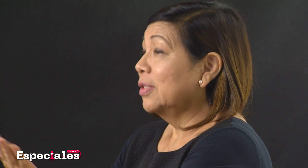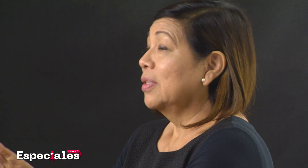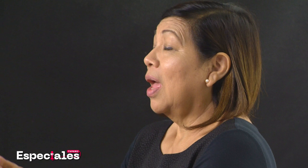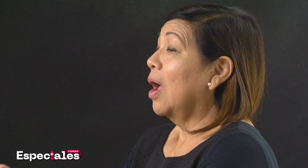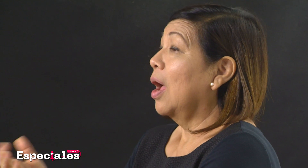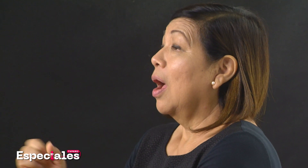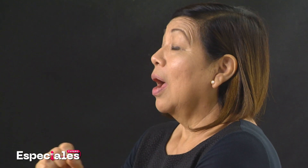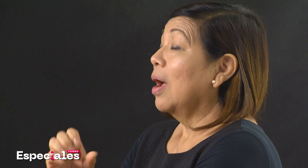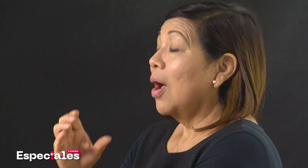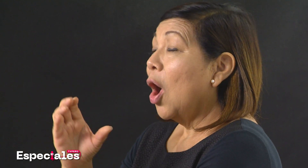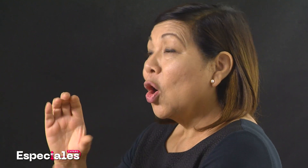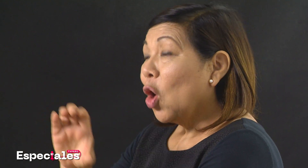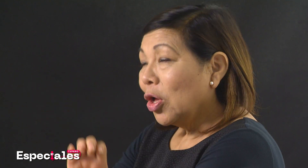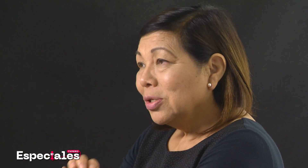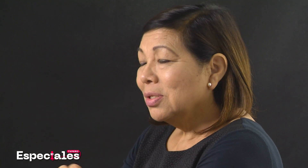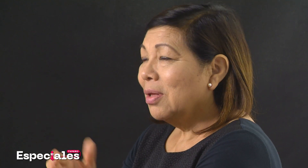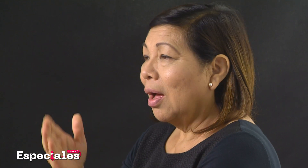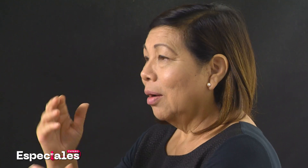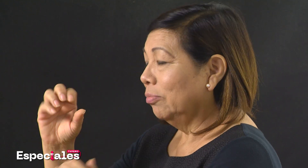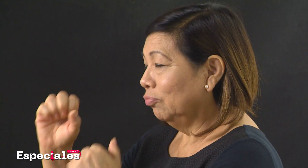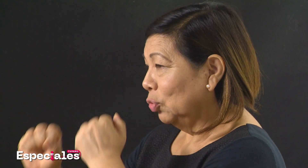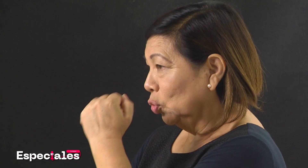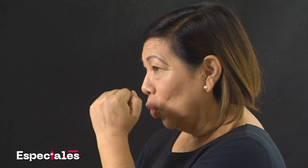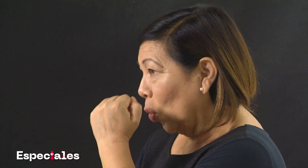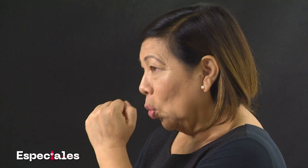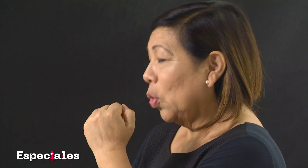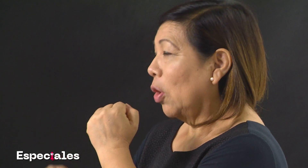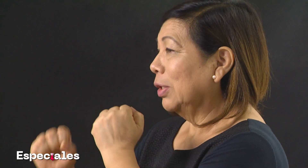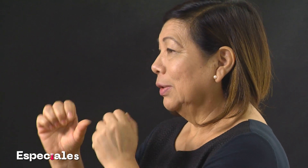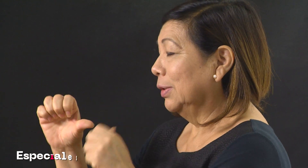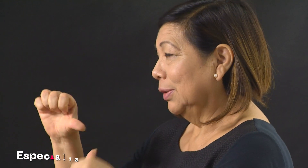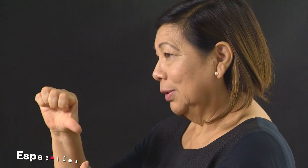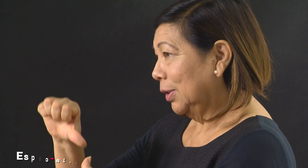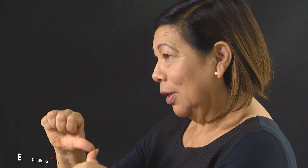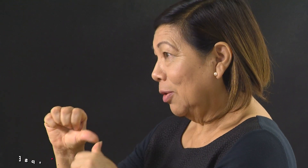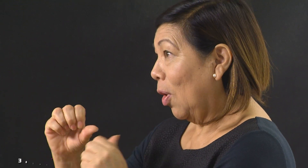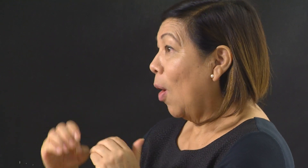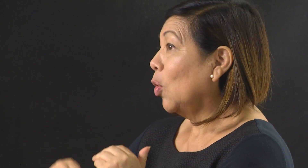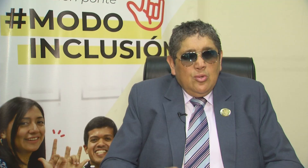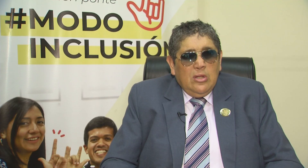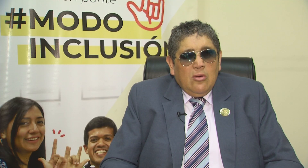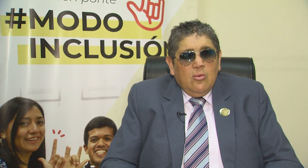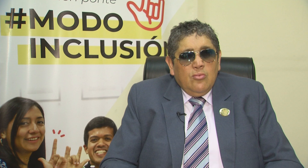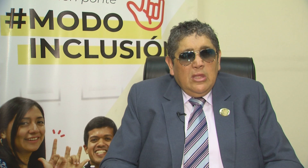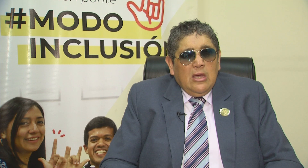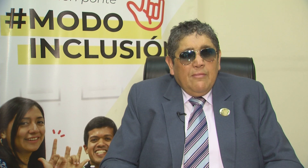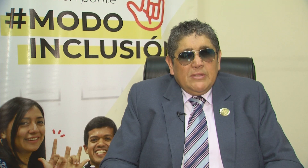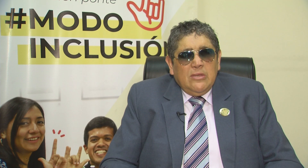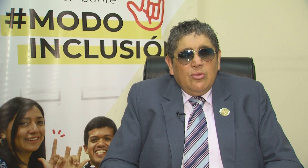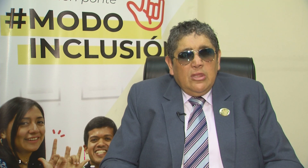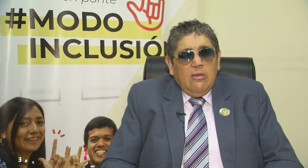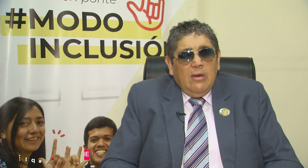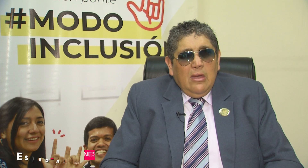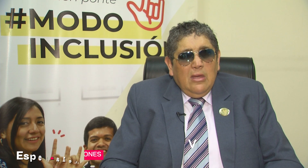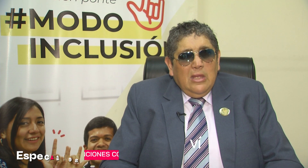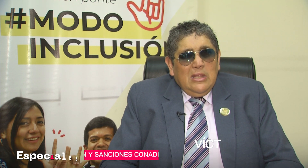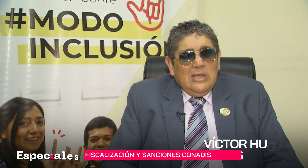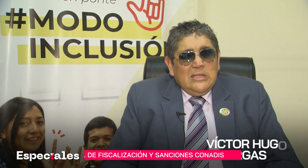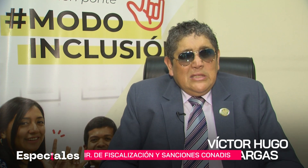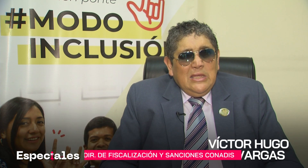para personas con discapacidad auditiva, esto no se cumple. Porque la persona con una discapacidad